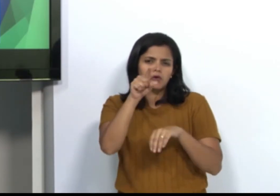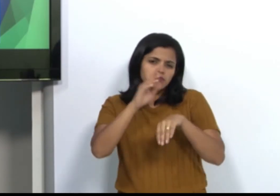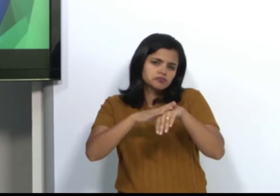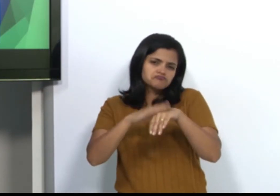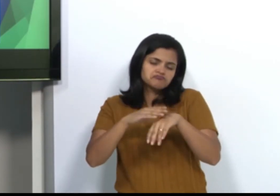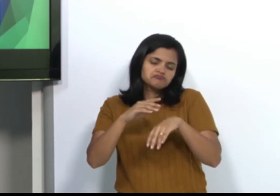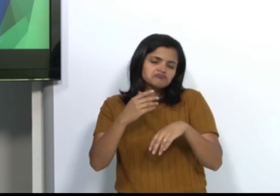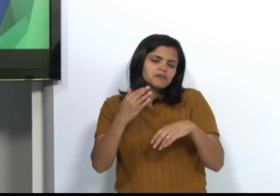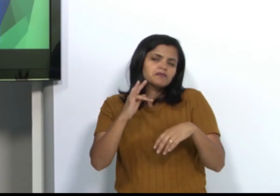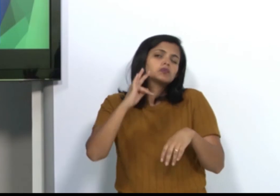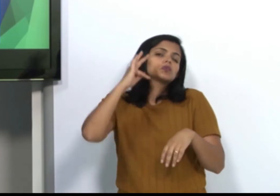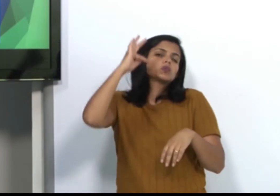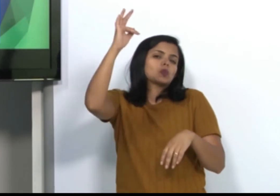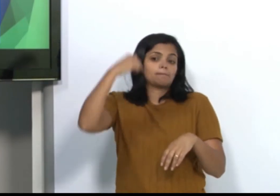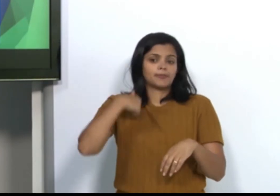Sobre tradução.